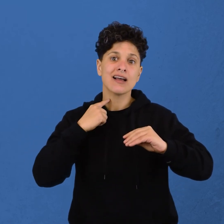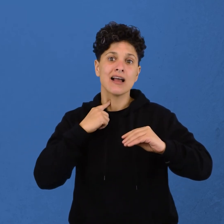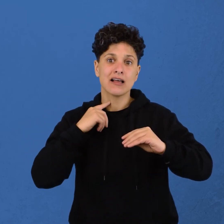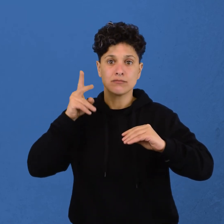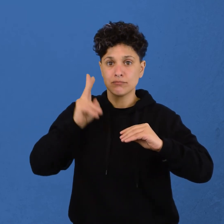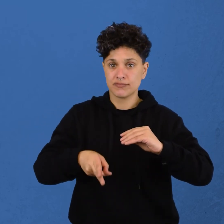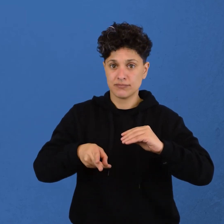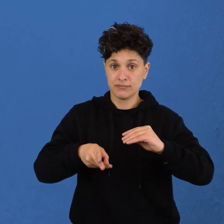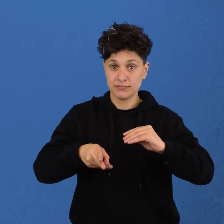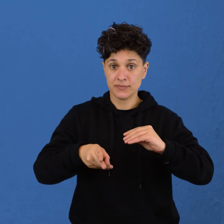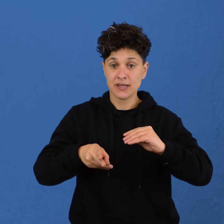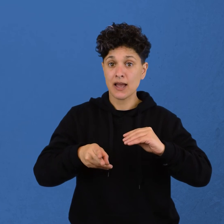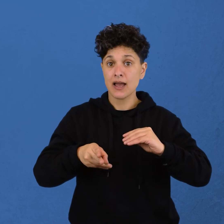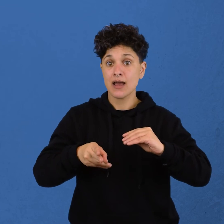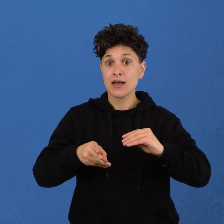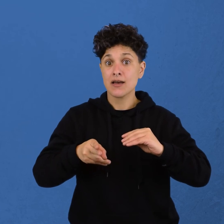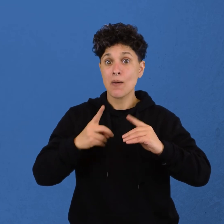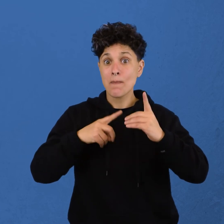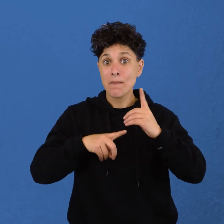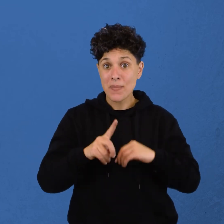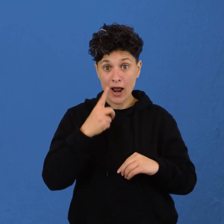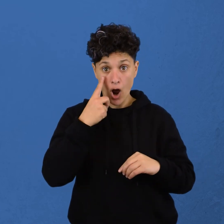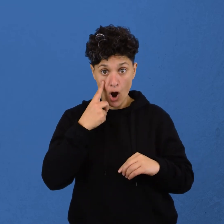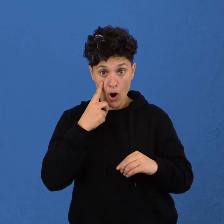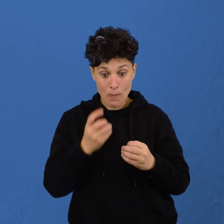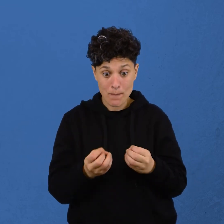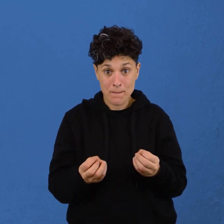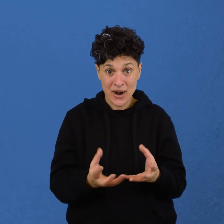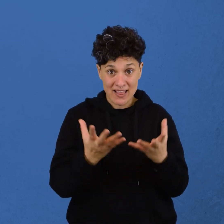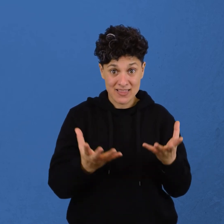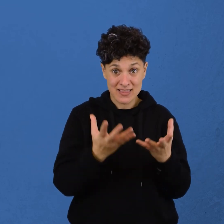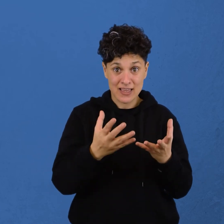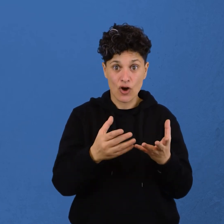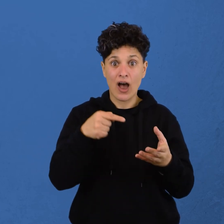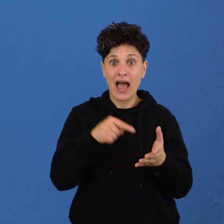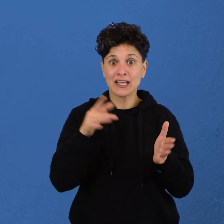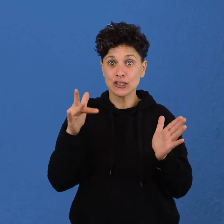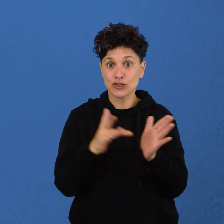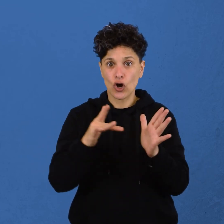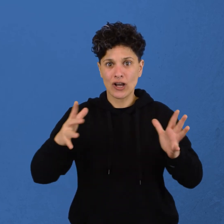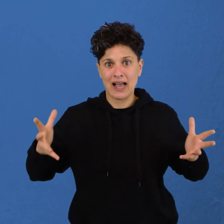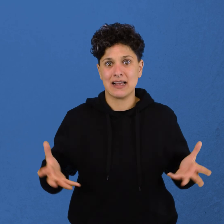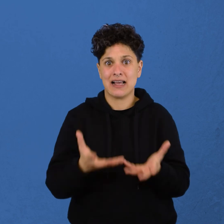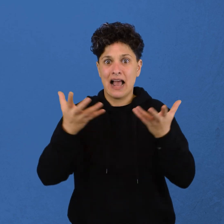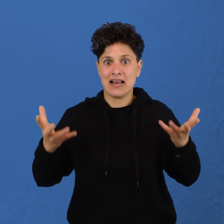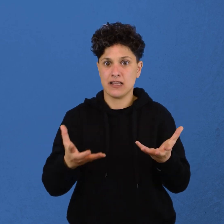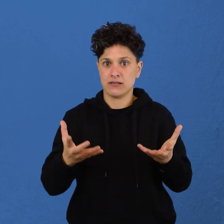gas. Pero mientras esté prendido, la pieza de cobre está a muy alta temperatura y no debe tocarse.